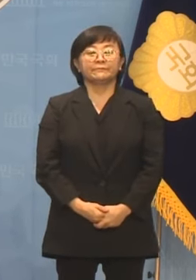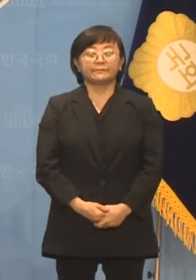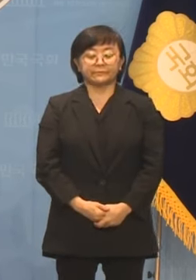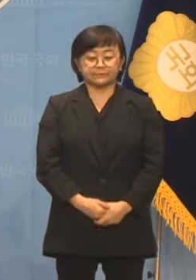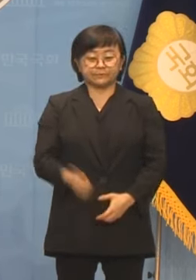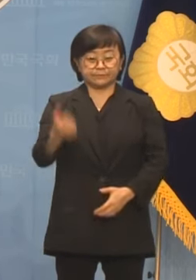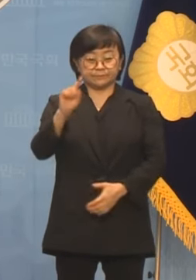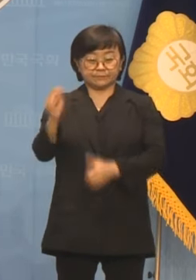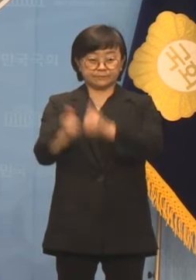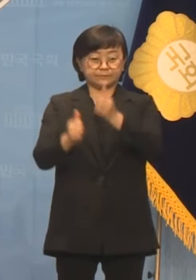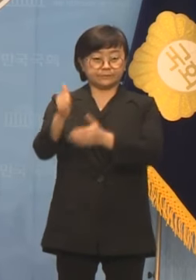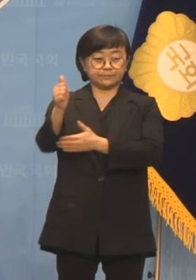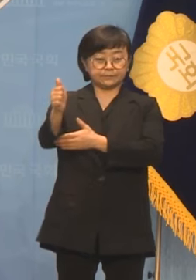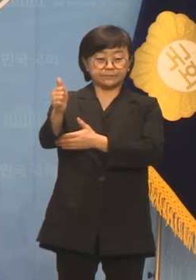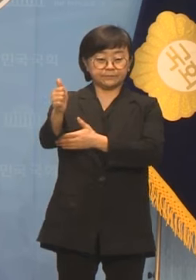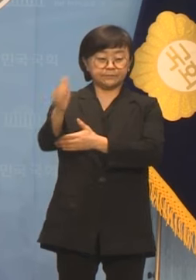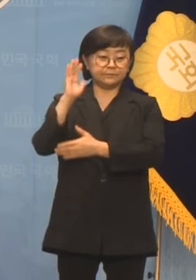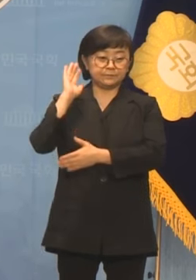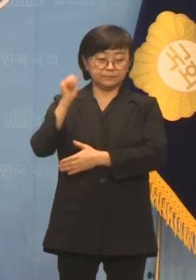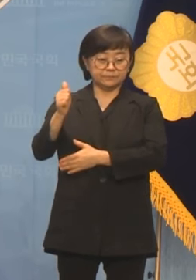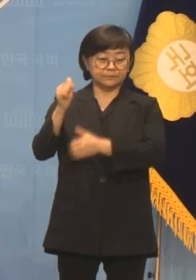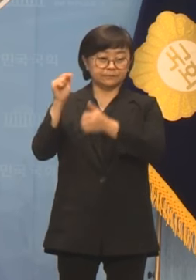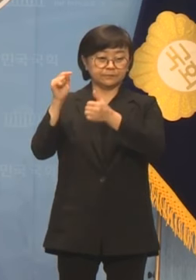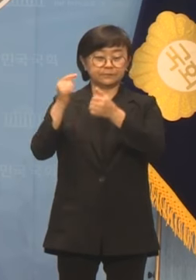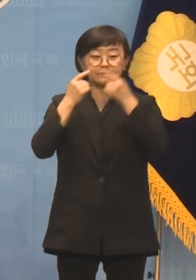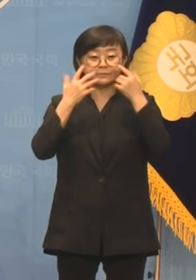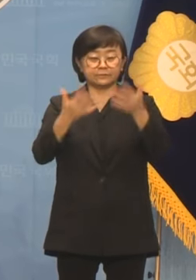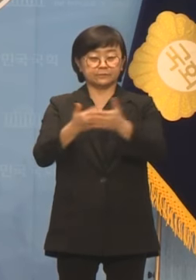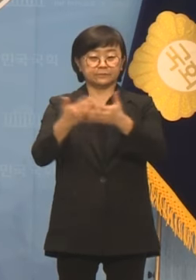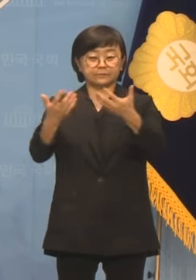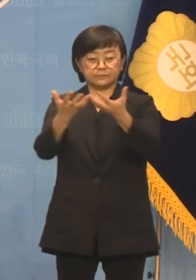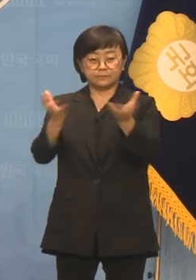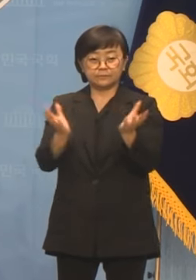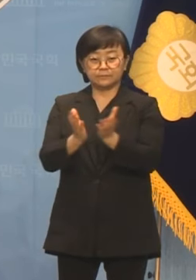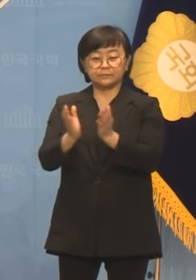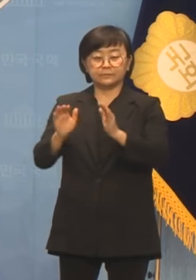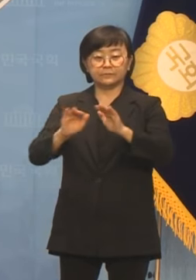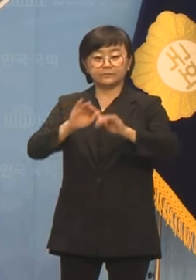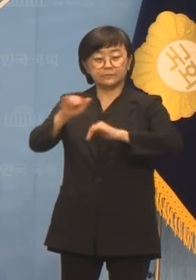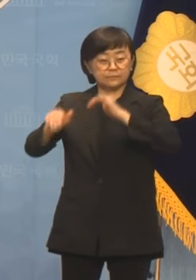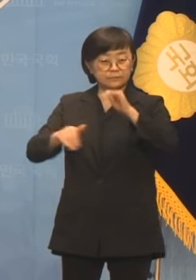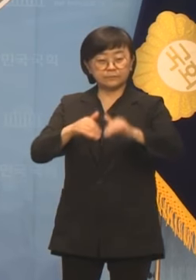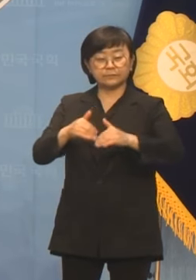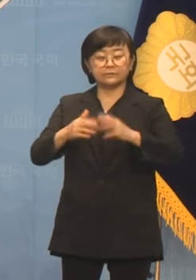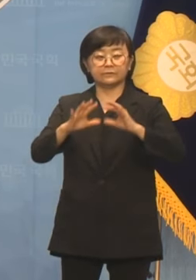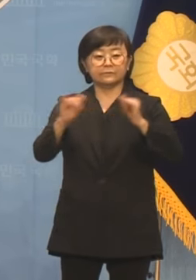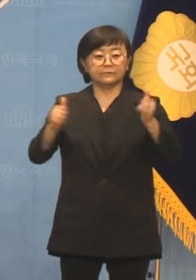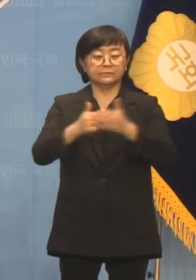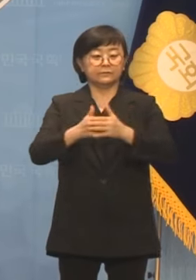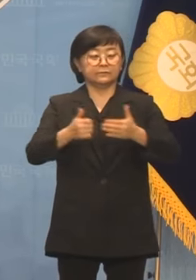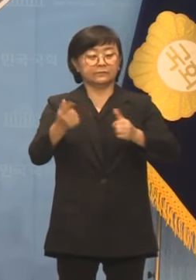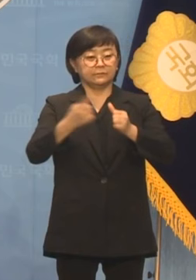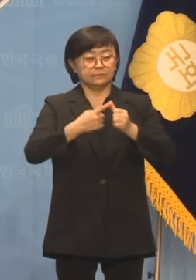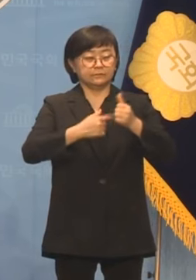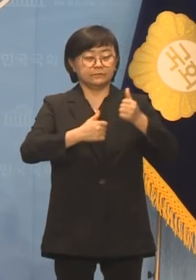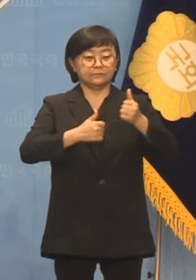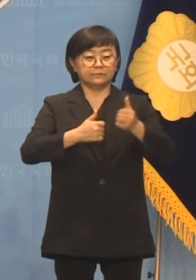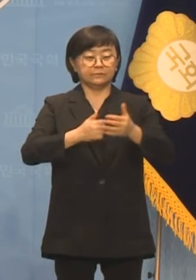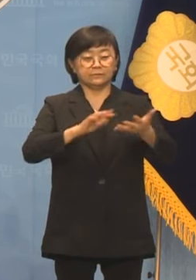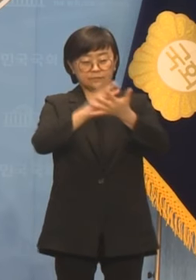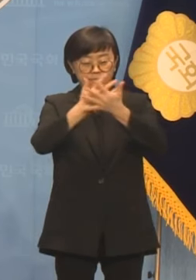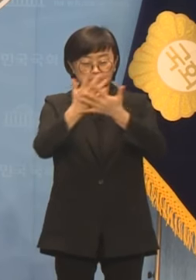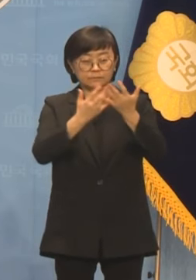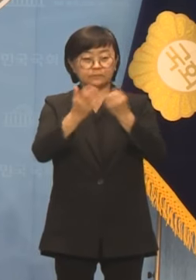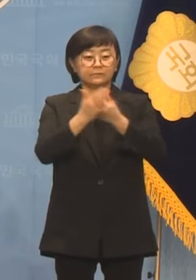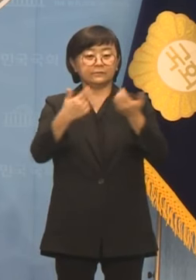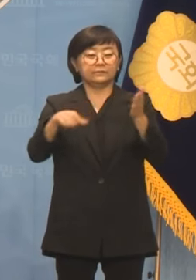세간에는 한동훈 비대위원장이 대통령의 명백한 당무 개입과 이에 대한 국민적 비판을 희석시키고자 명품백 수수